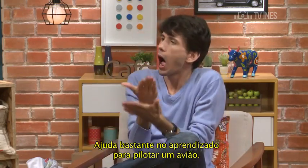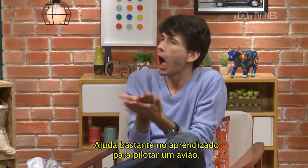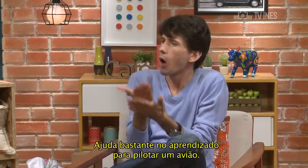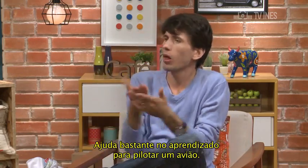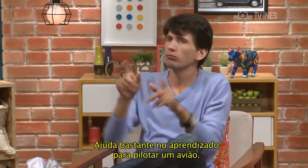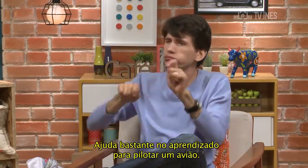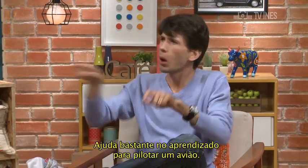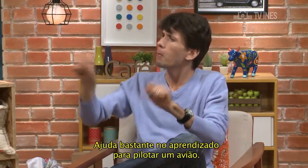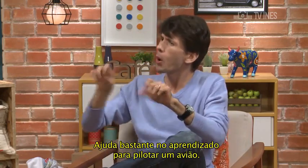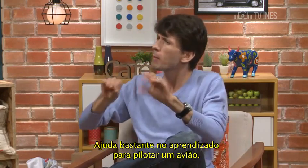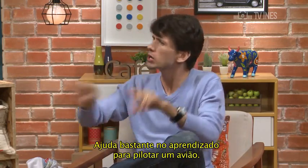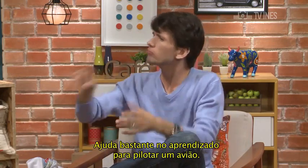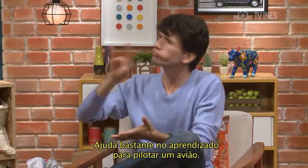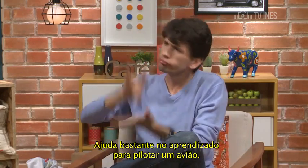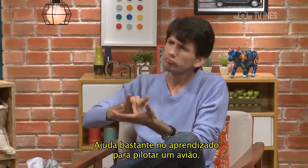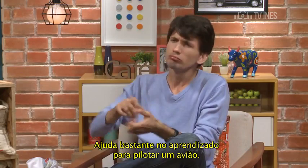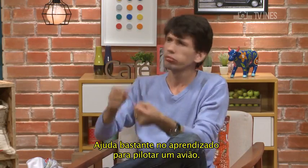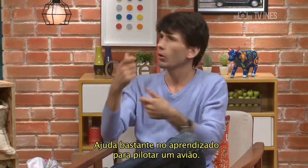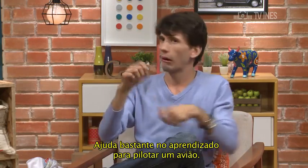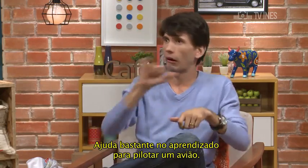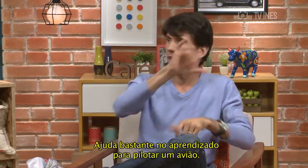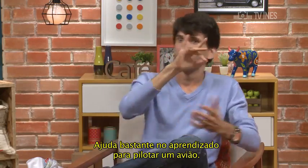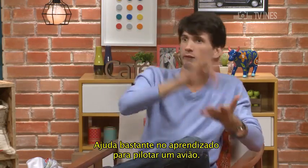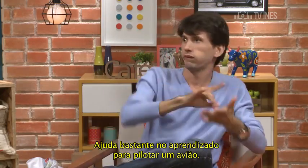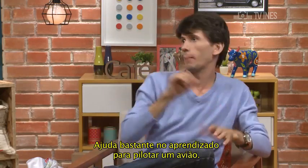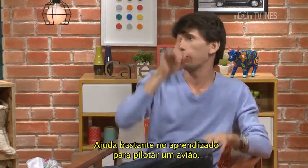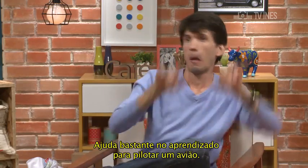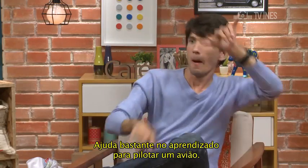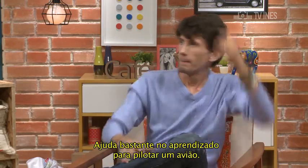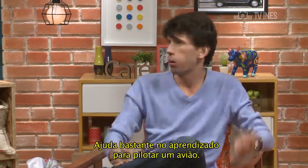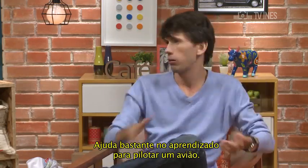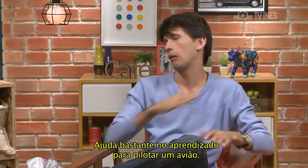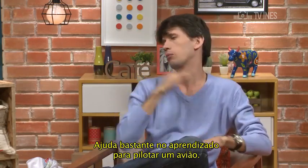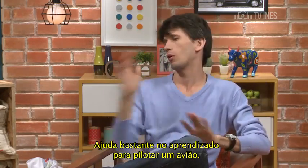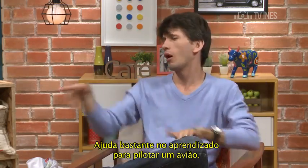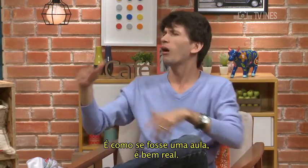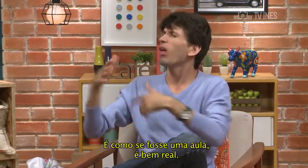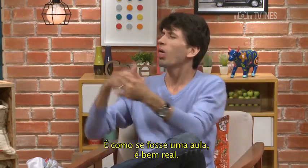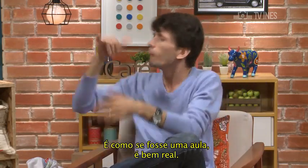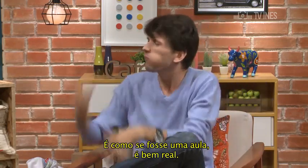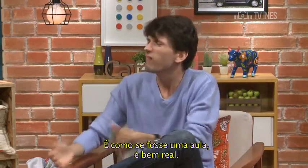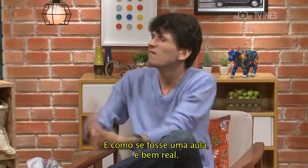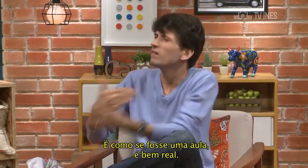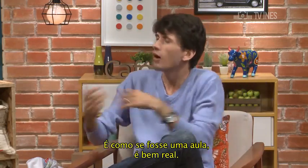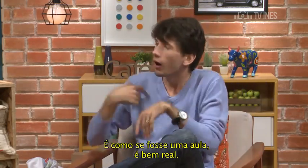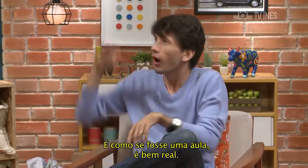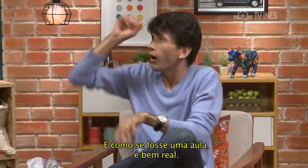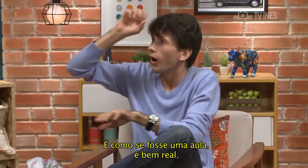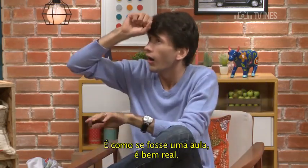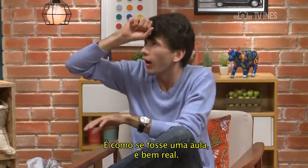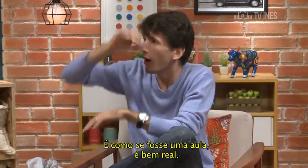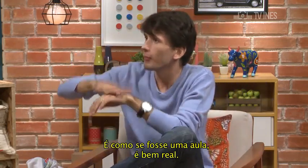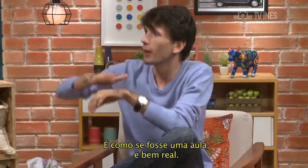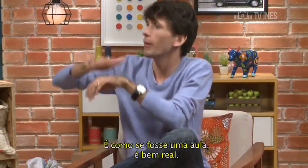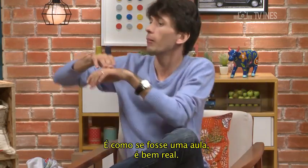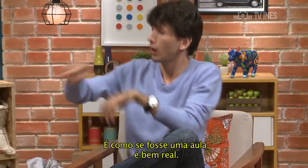no aprendizado para pilotar um avião e é como se fosse uma aula é bem